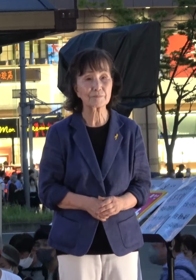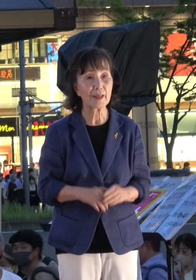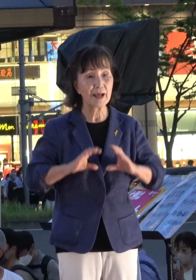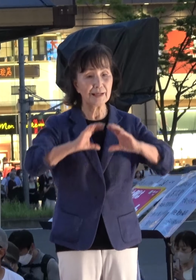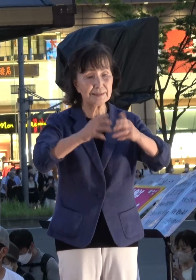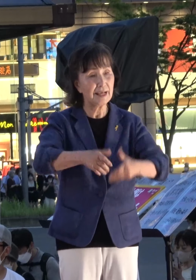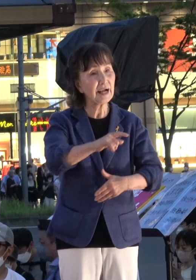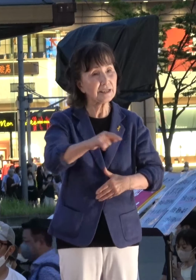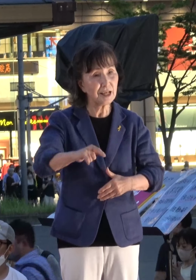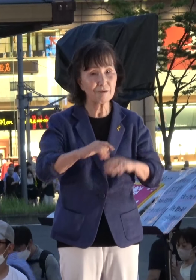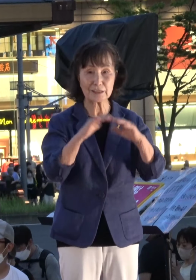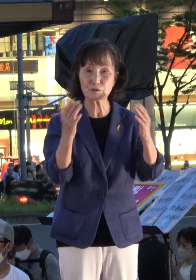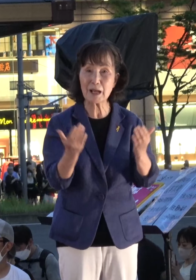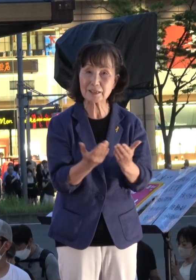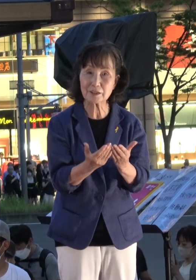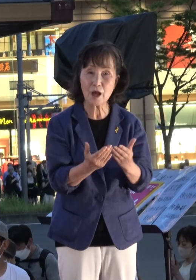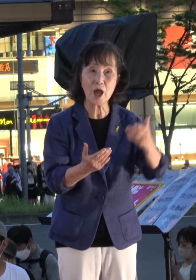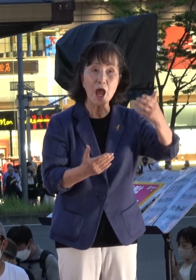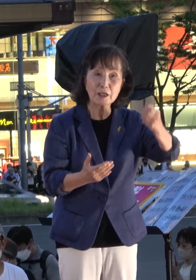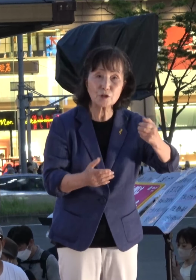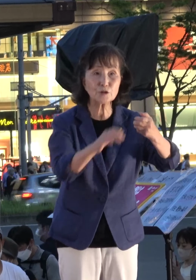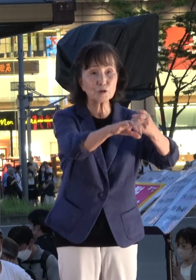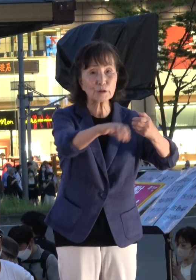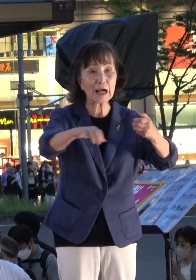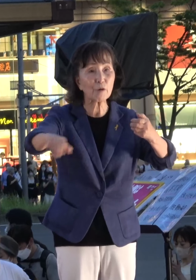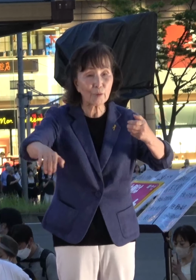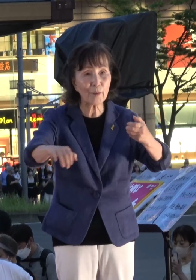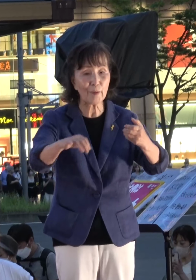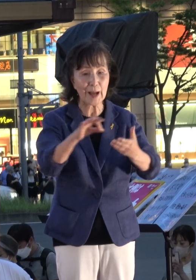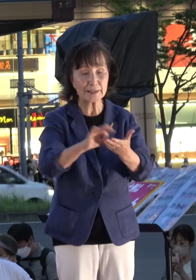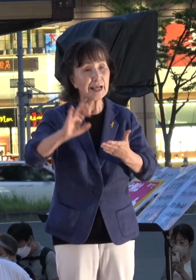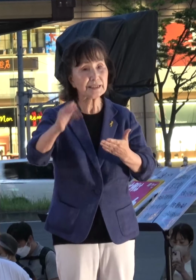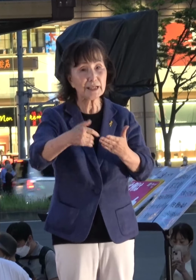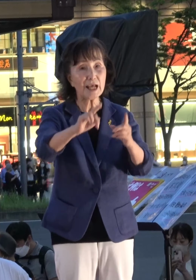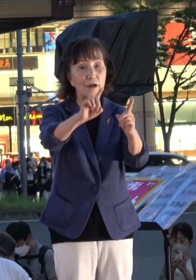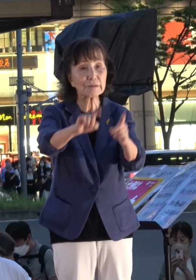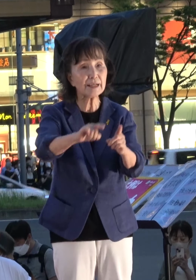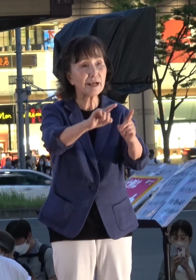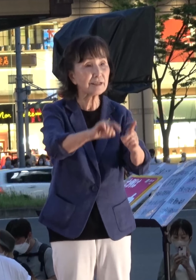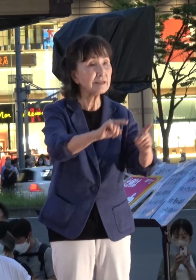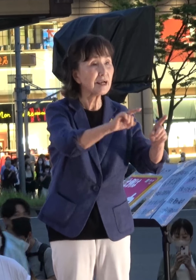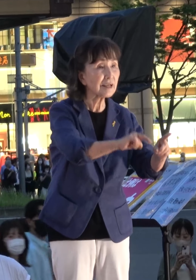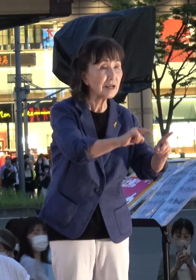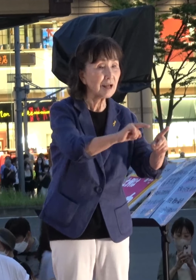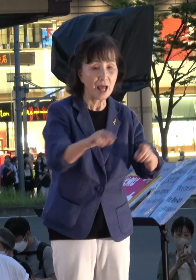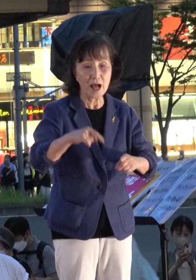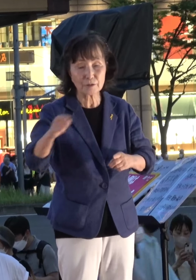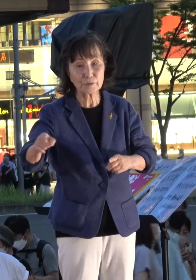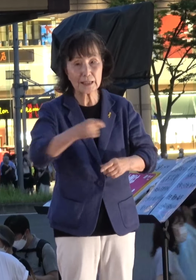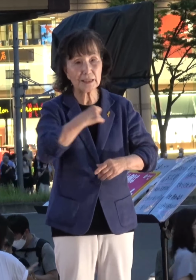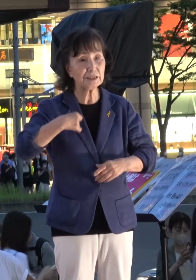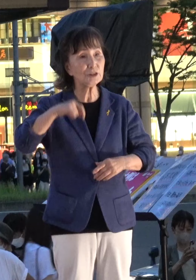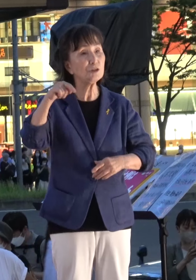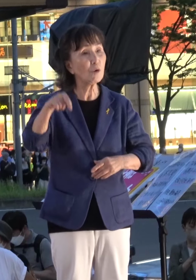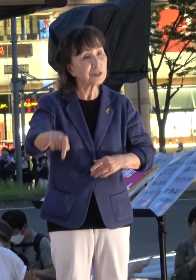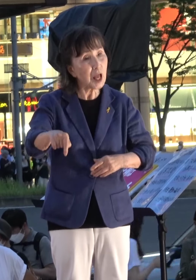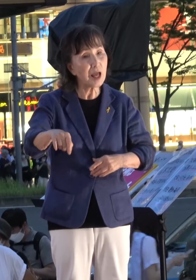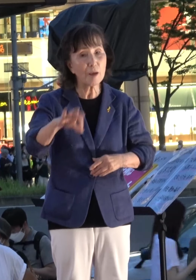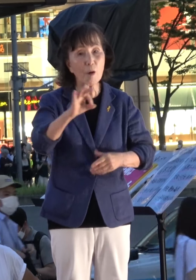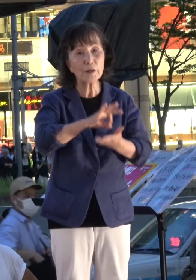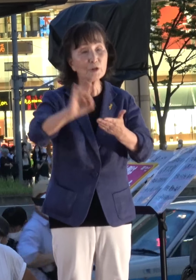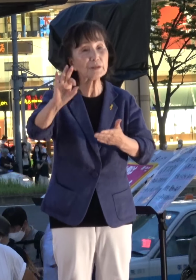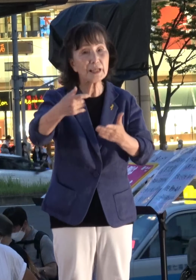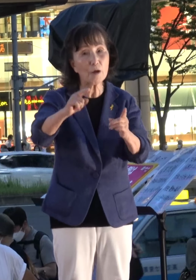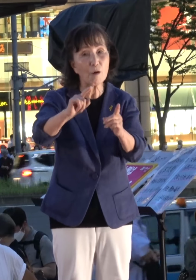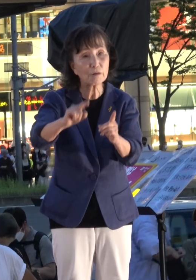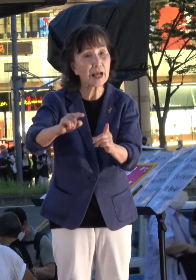世界ではすでに90カ国以上が消費税を減税している。お隣の中国でも消費税を減税している